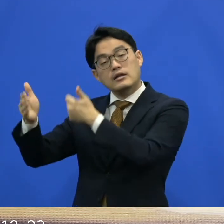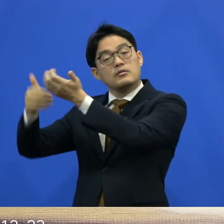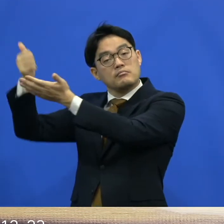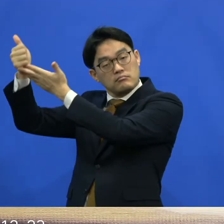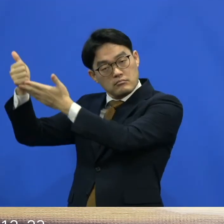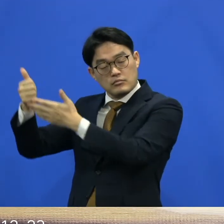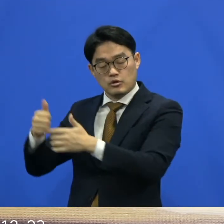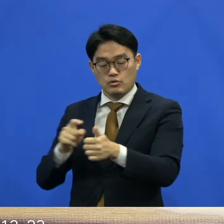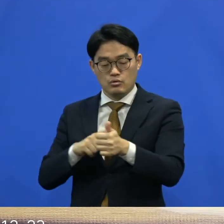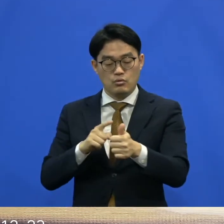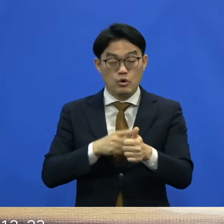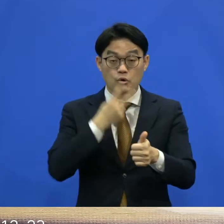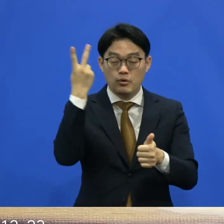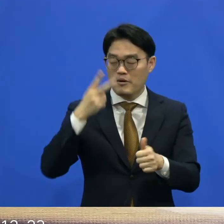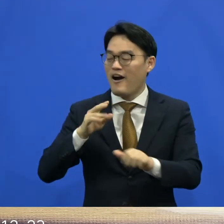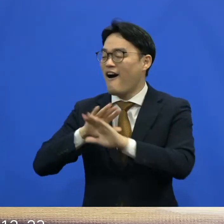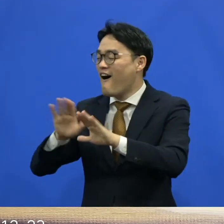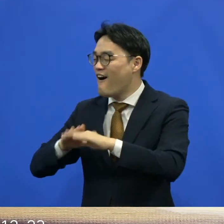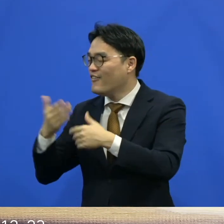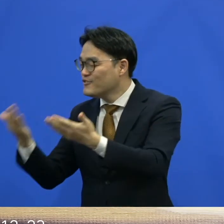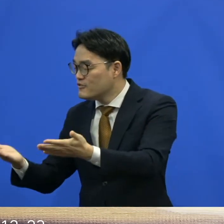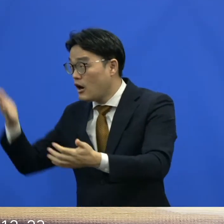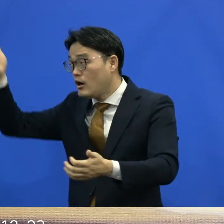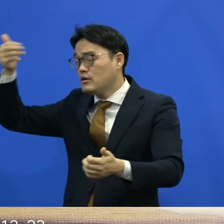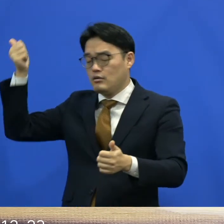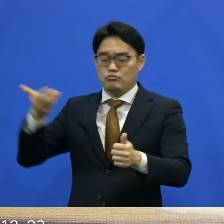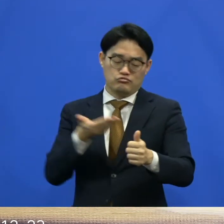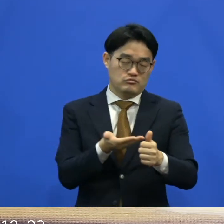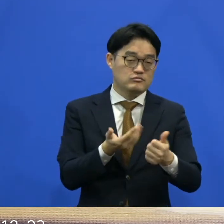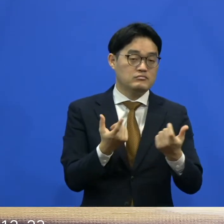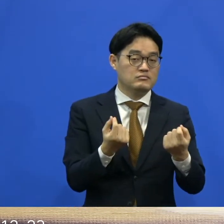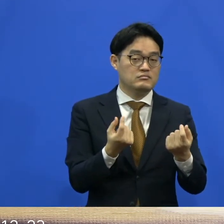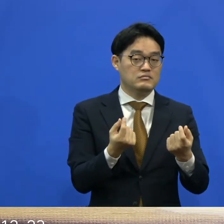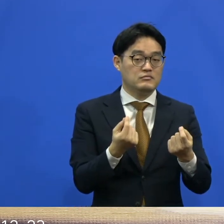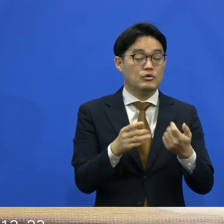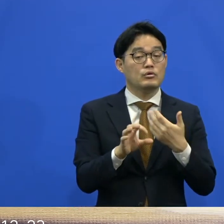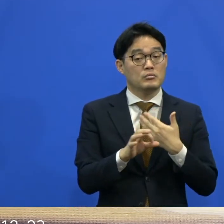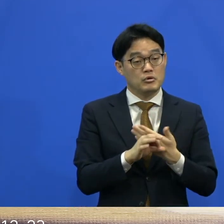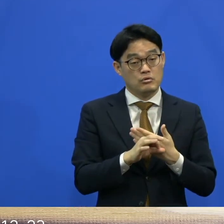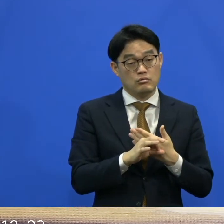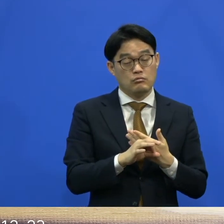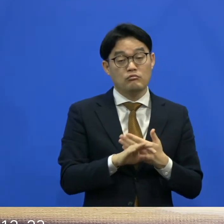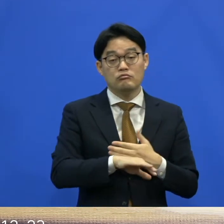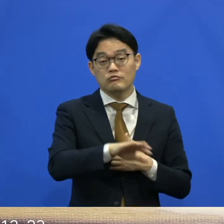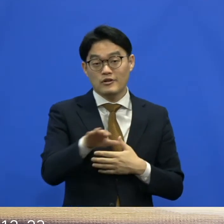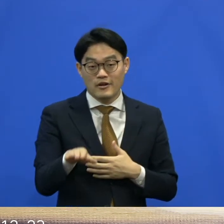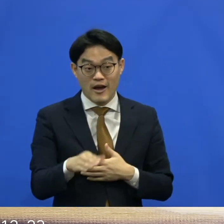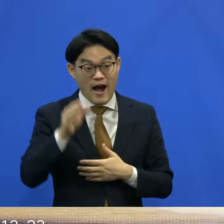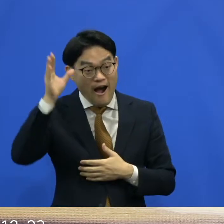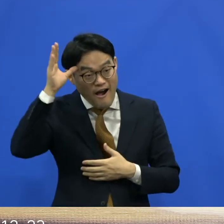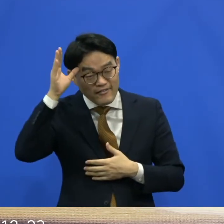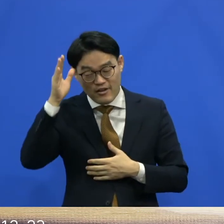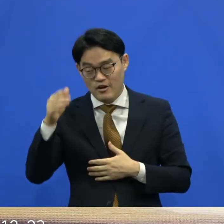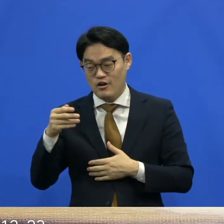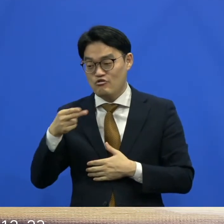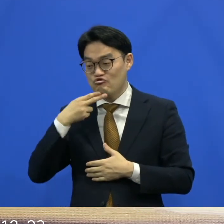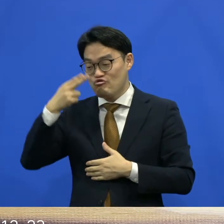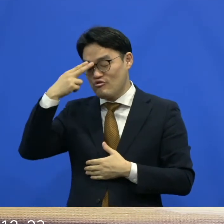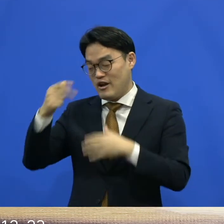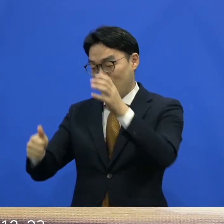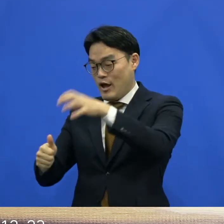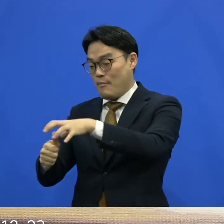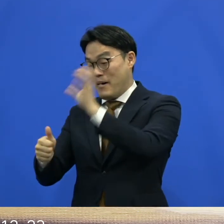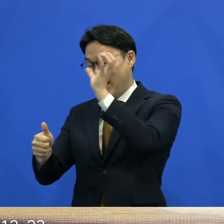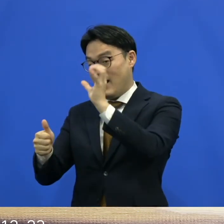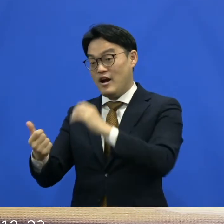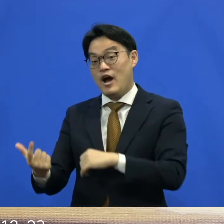가능한 상상이 뭡니까? 여러분, 술 관원장이 사면되어 나간 적시 요셉을 빨리